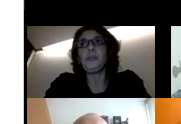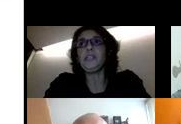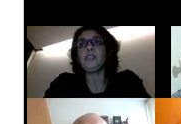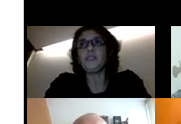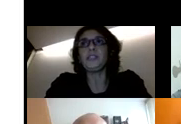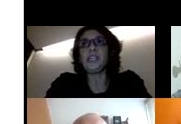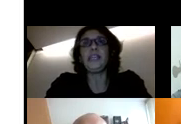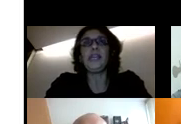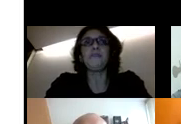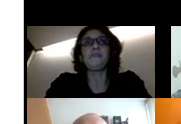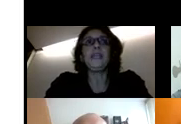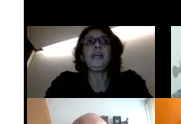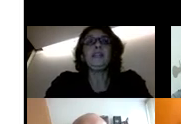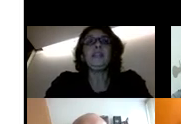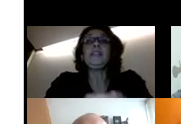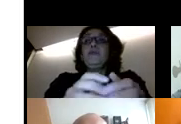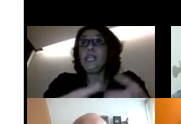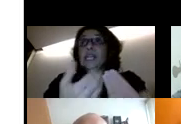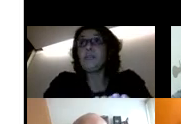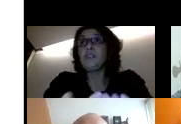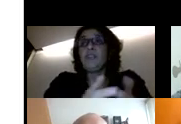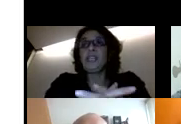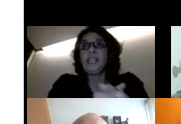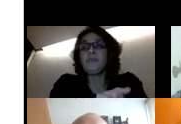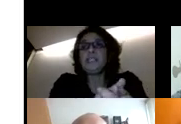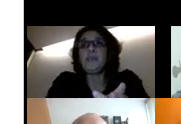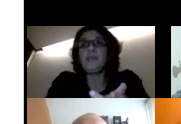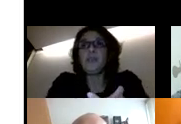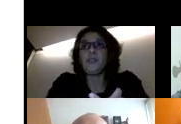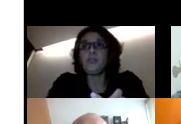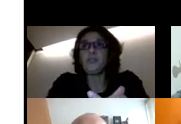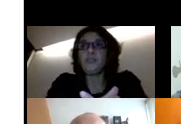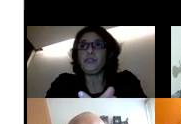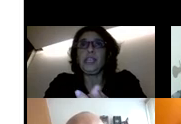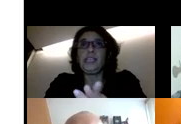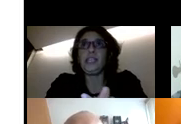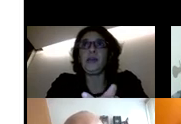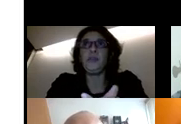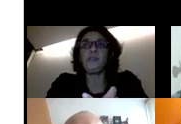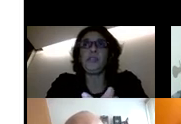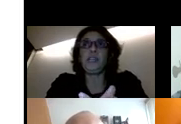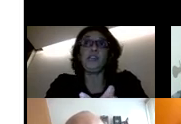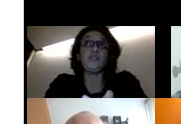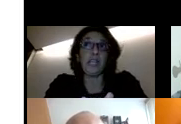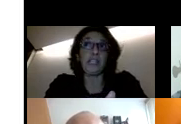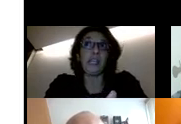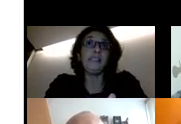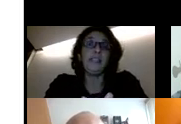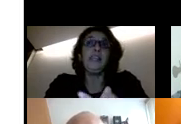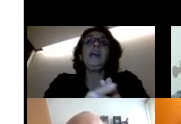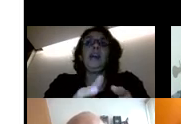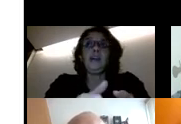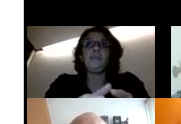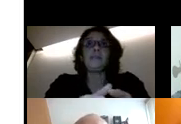nos permite entonces retribuir esta metodología que al principio nosotros queríamos reconocer, que